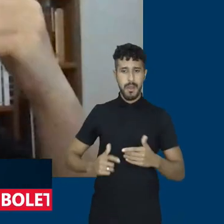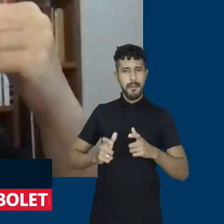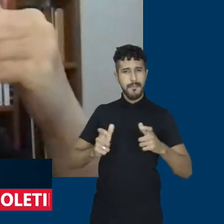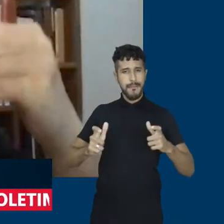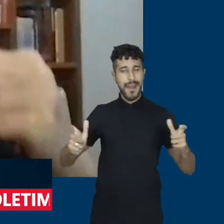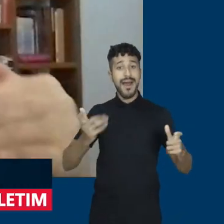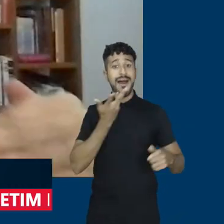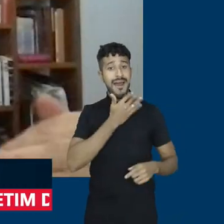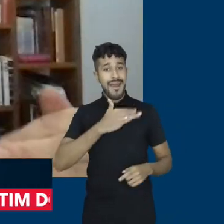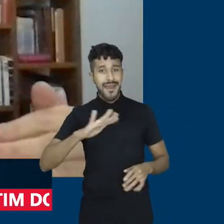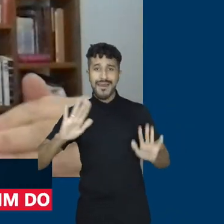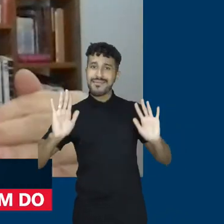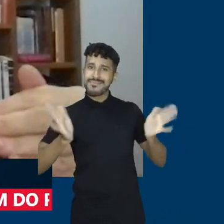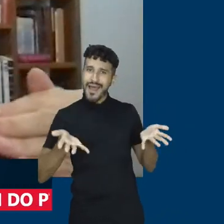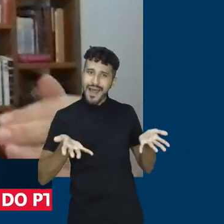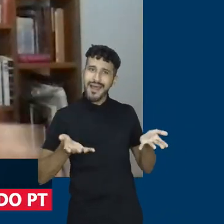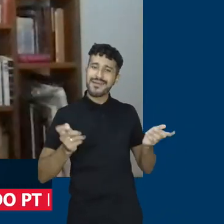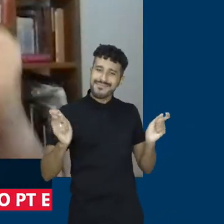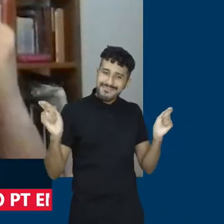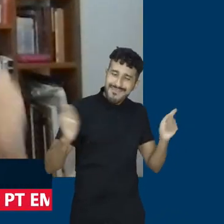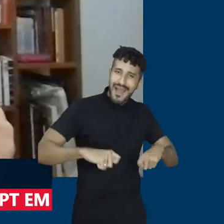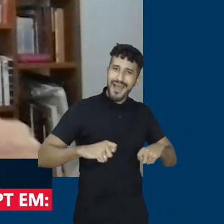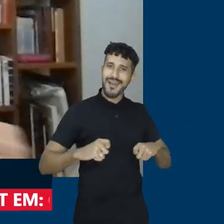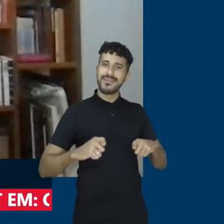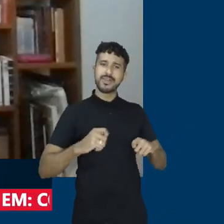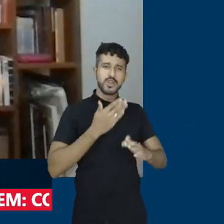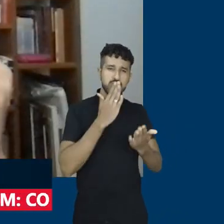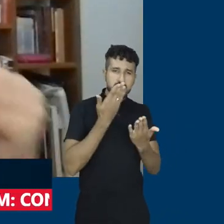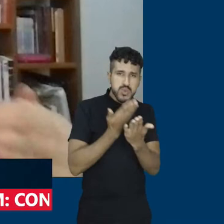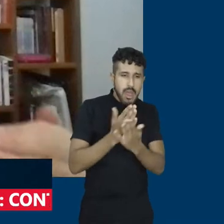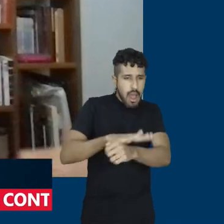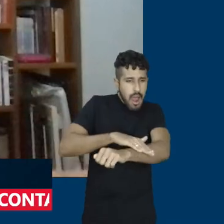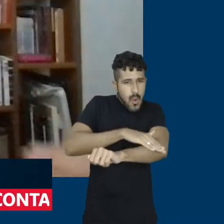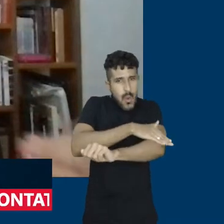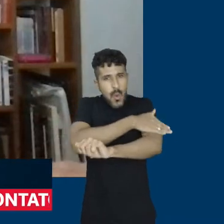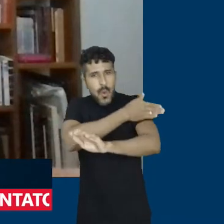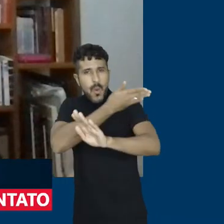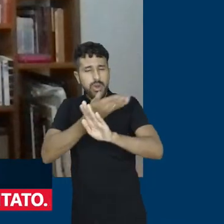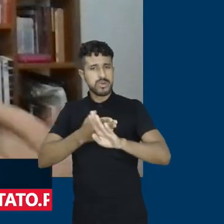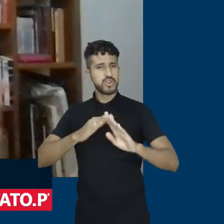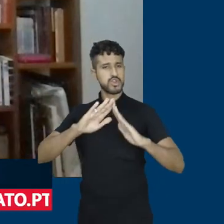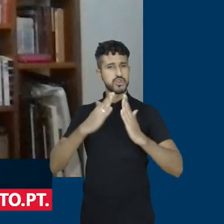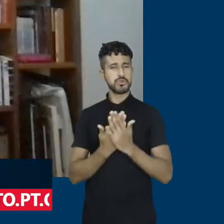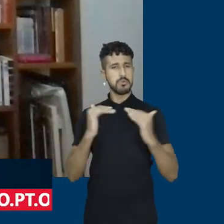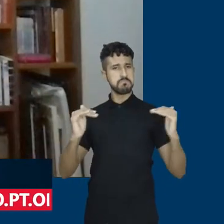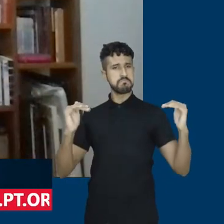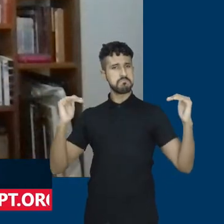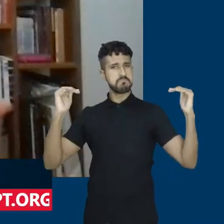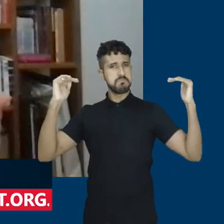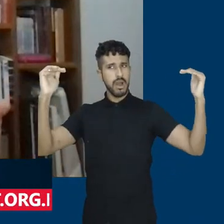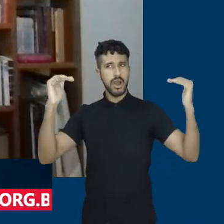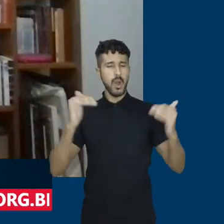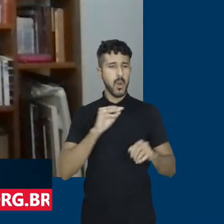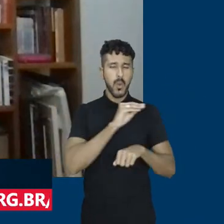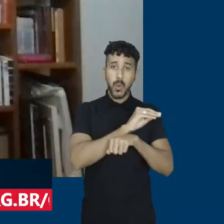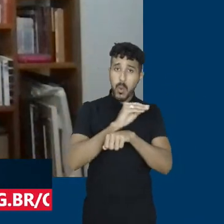crianças pudessem ficar ao longo do dia em escolas de altíssimo nível, estando